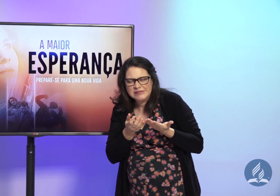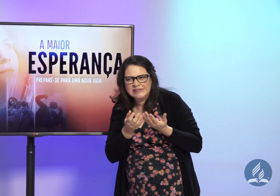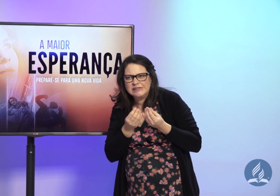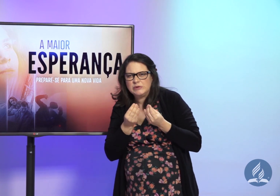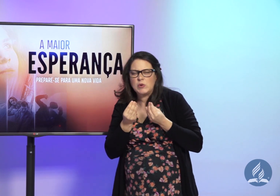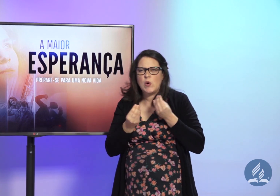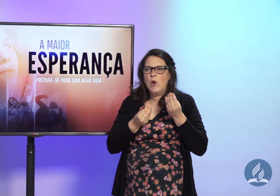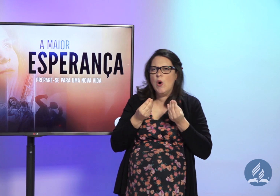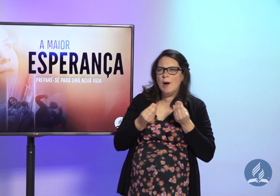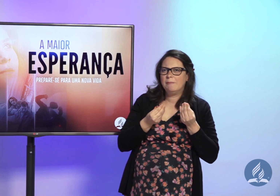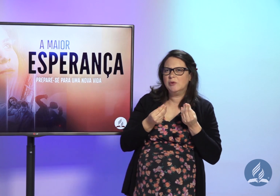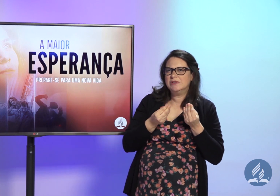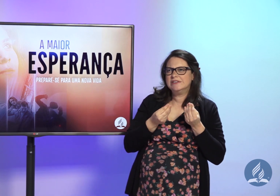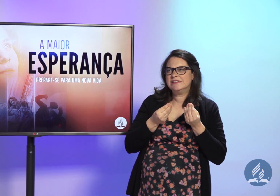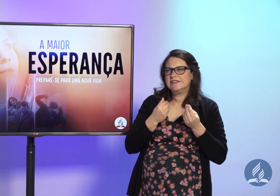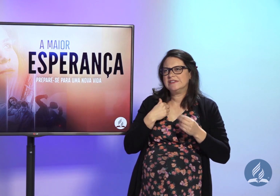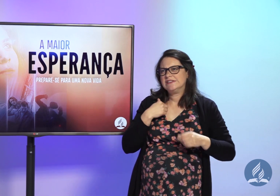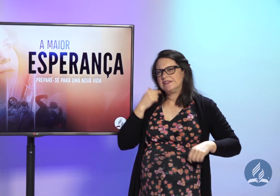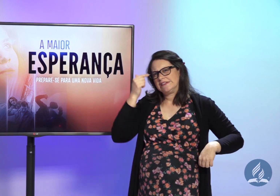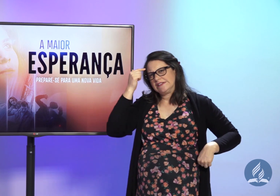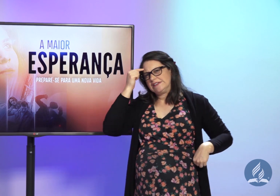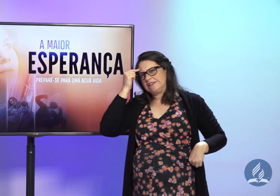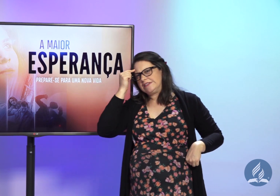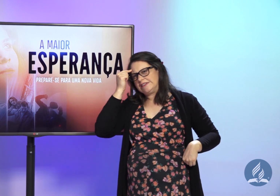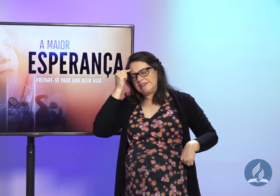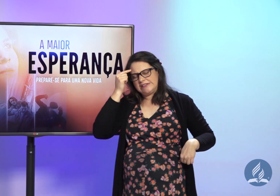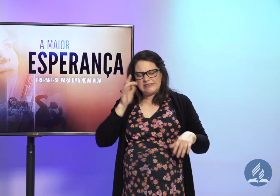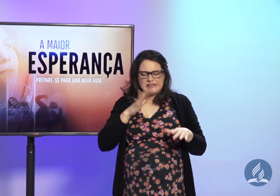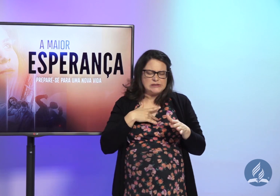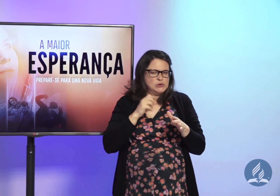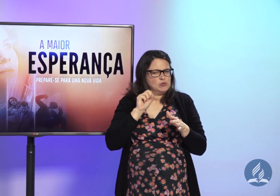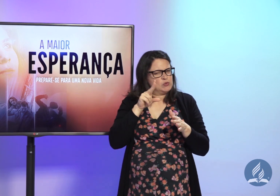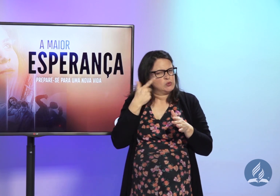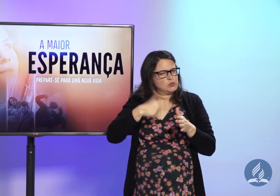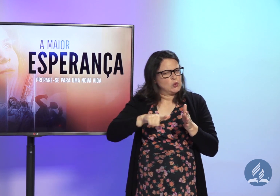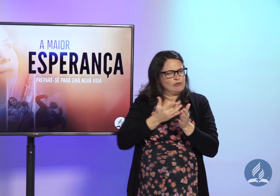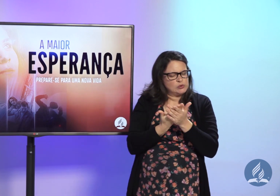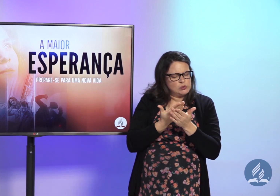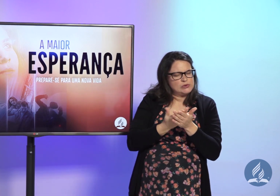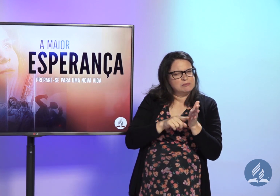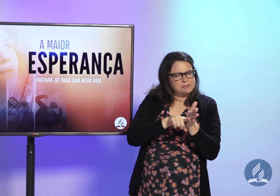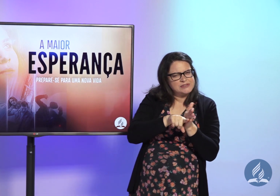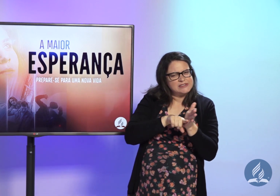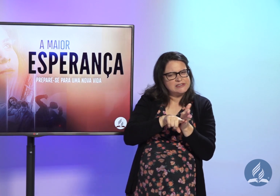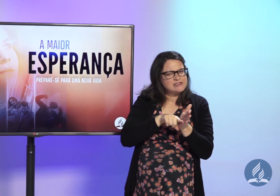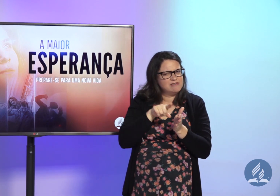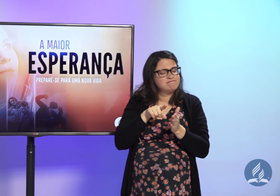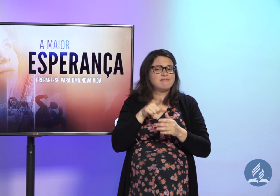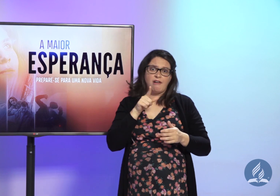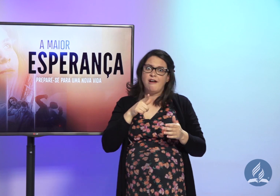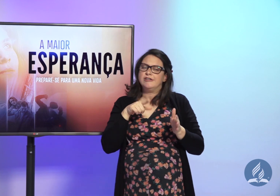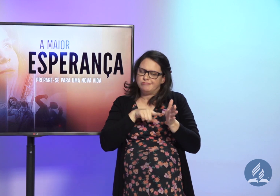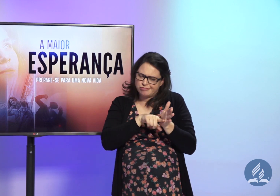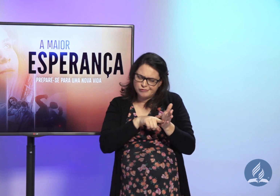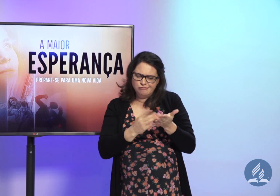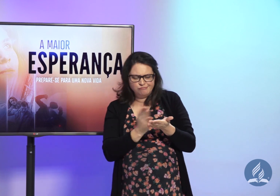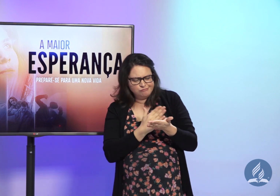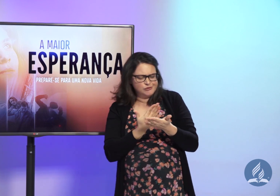dúvida sobre aceitar ou não. Eu aceito a Jesus? Eu aceito o sábado? Essas as perguntas que